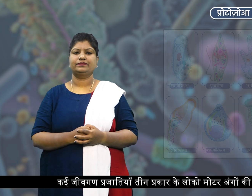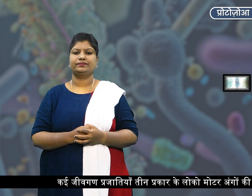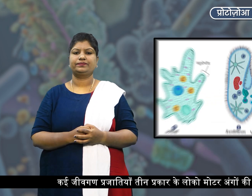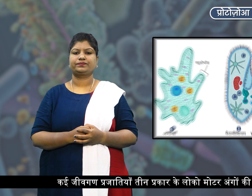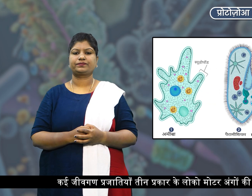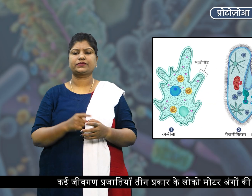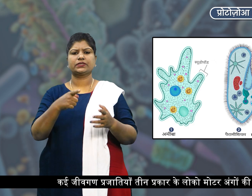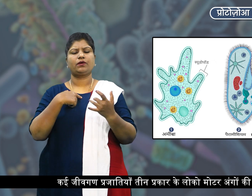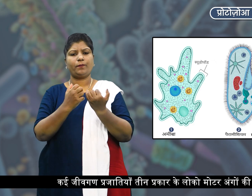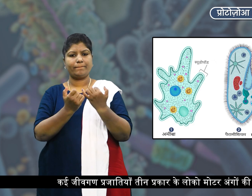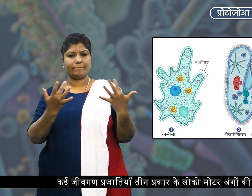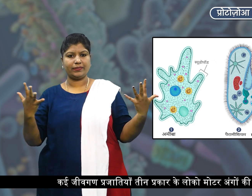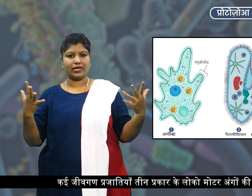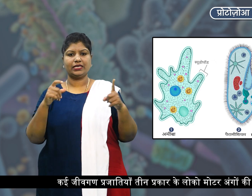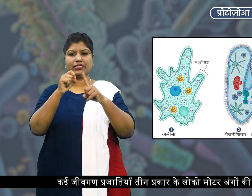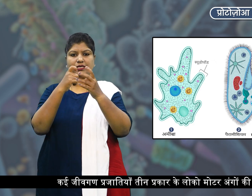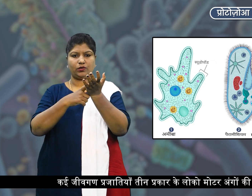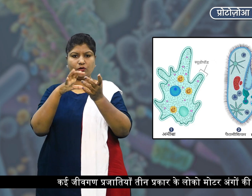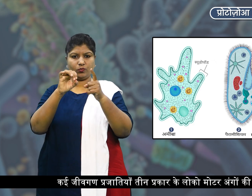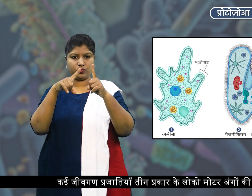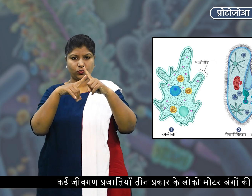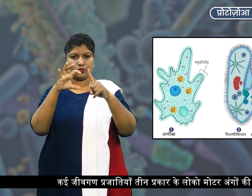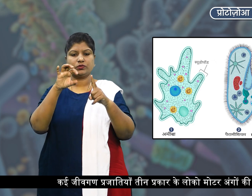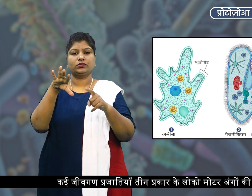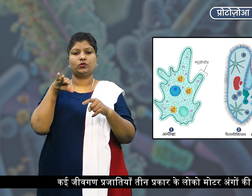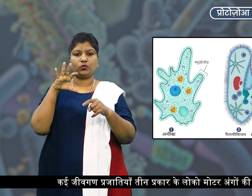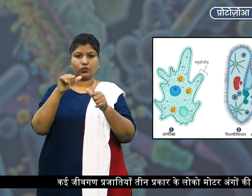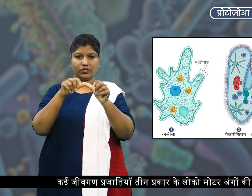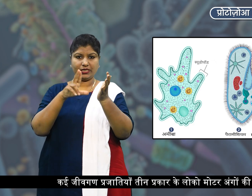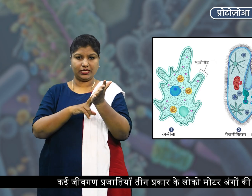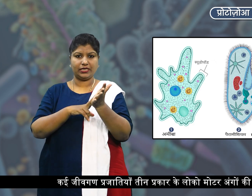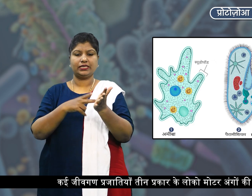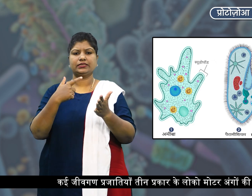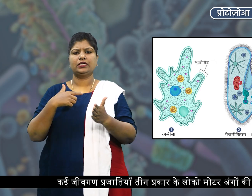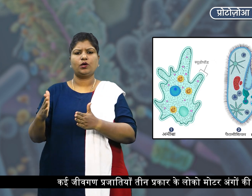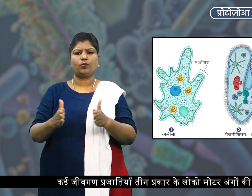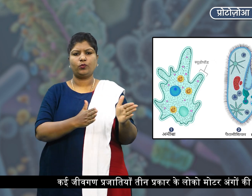कई जीवगण प्रजातियां 3 प्रकार के लोकोमोटर अंगों की होती है,